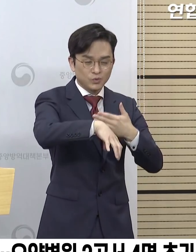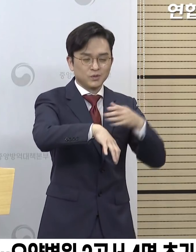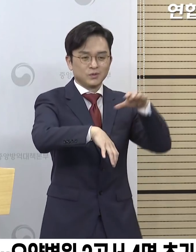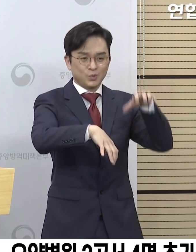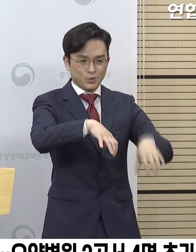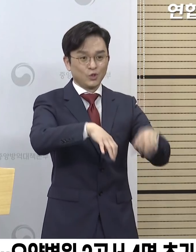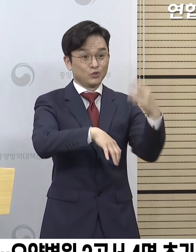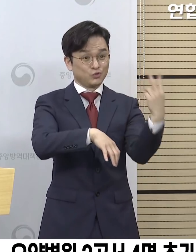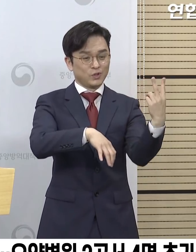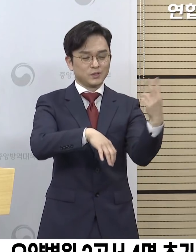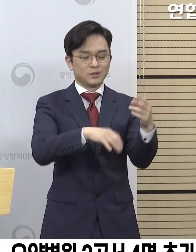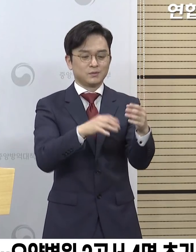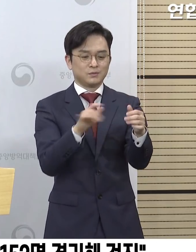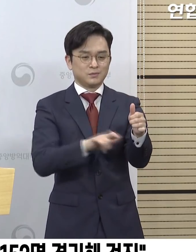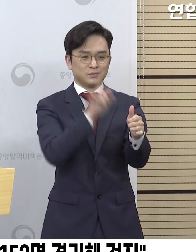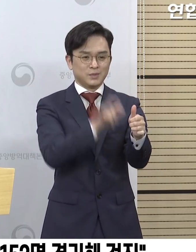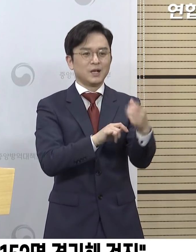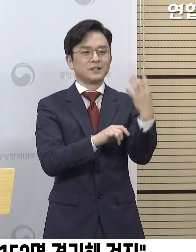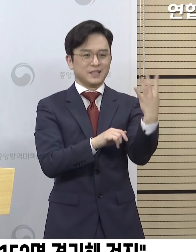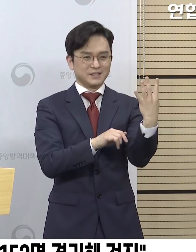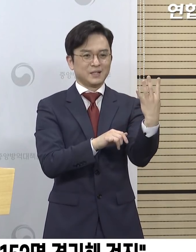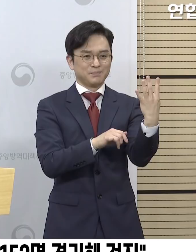추가로 발생하였습니다.